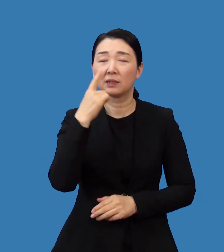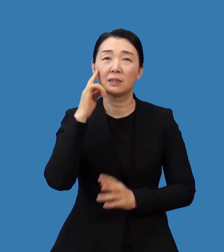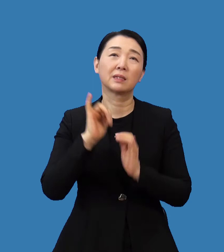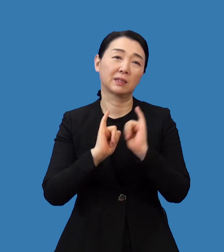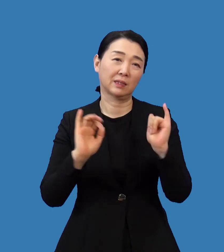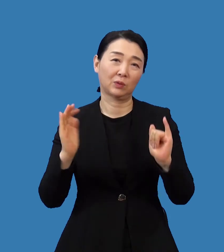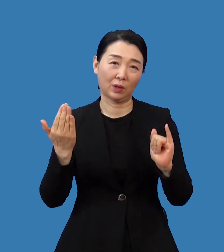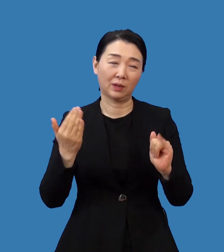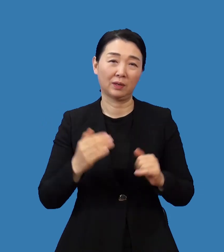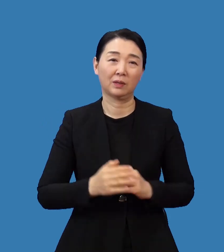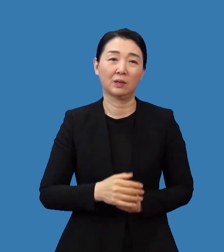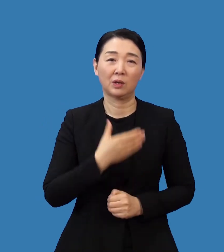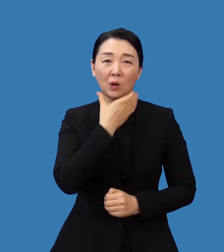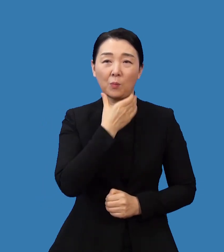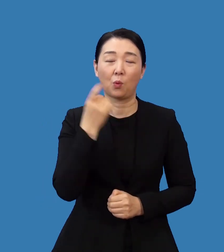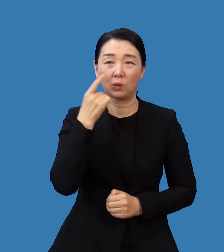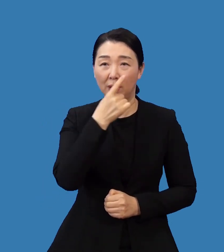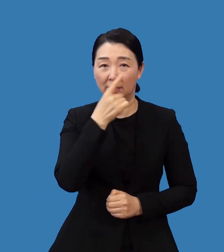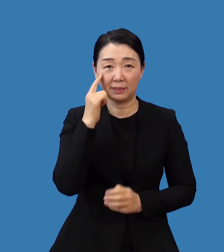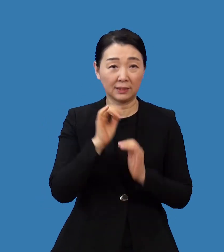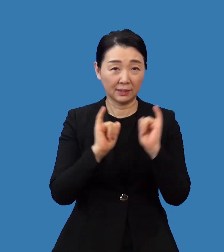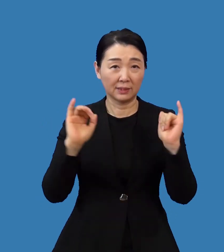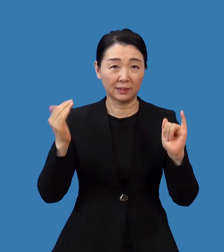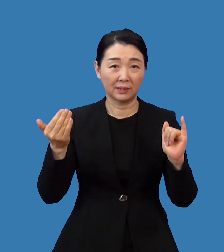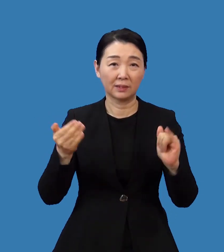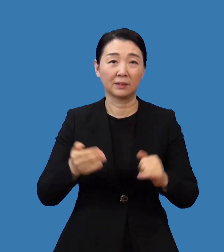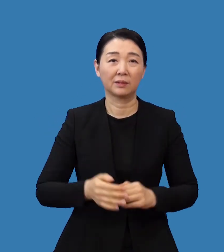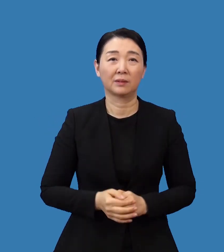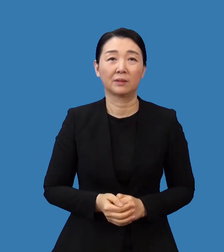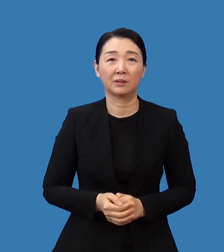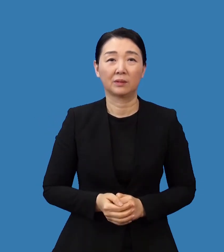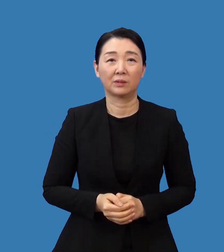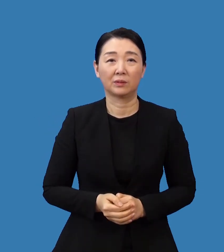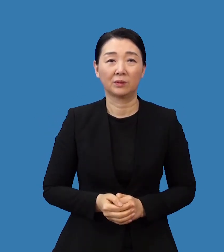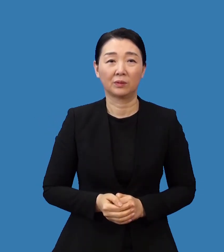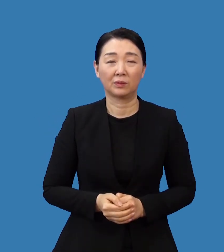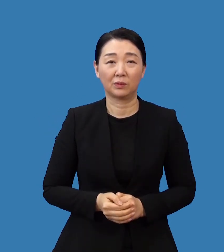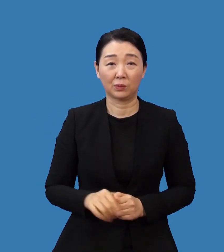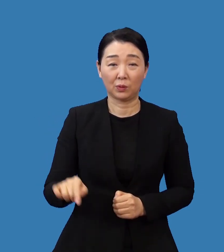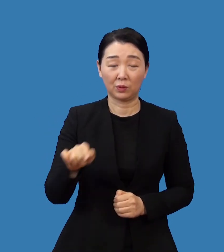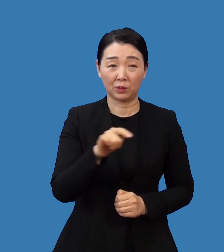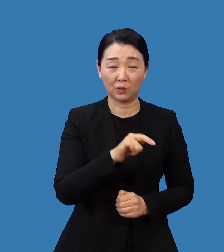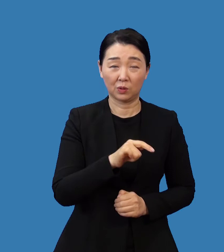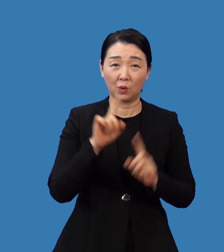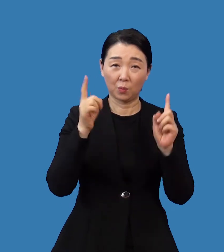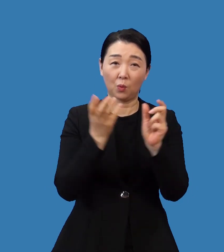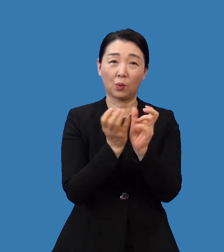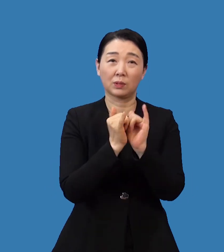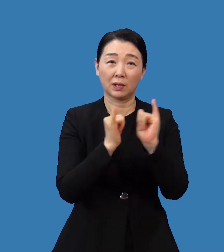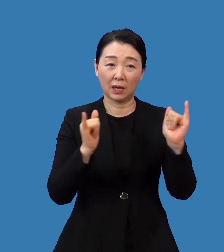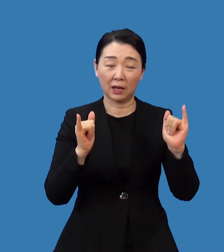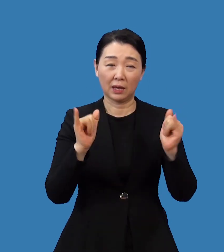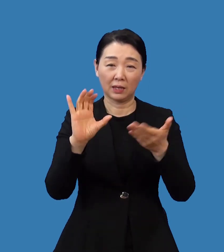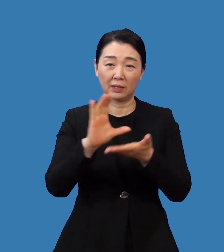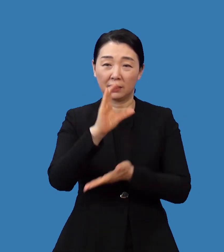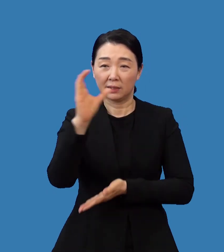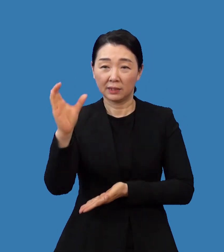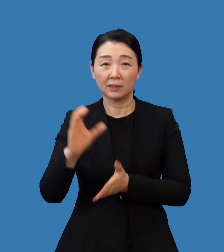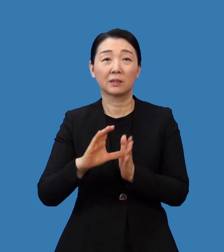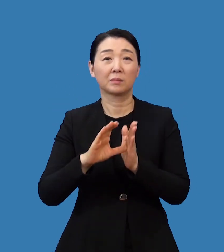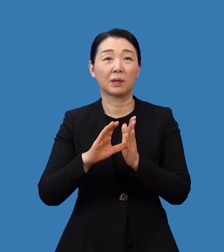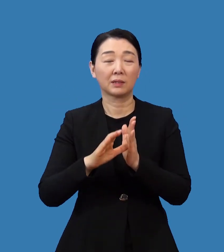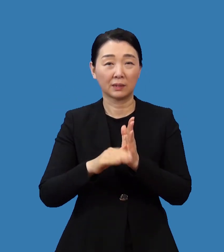것입니다. 증인이, 복음의 증인이 된 것입니다. 그리고 그들은, 이 목자들은 크리스마스